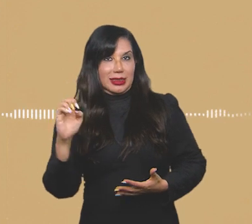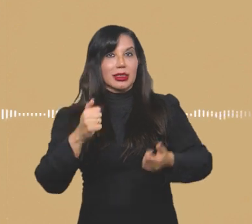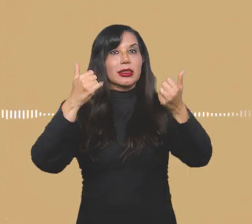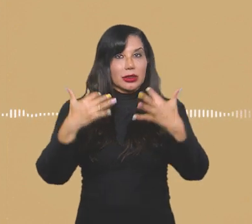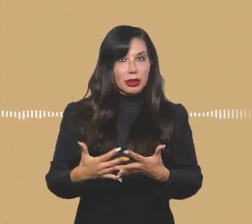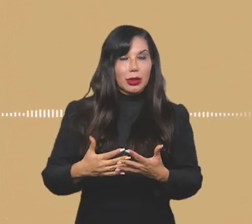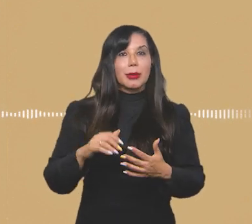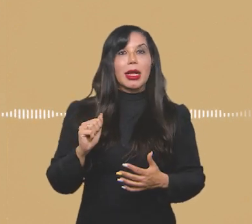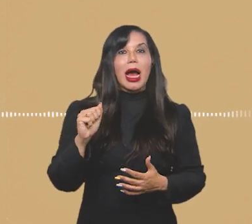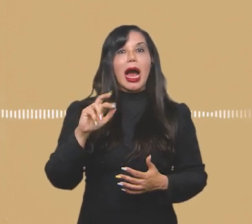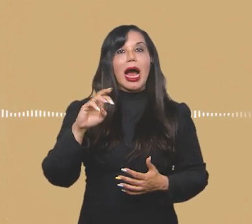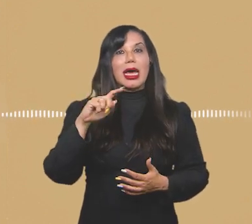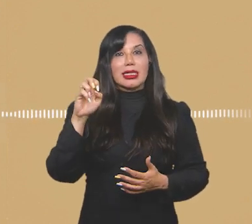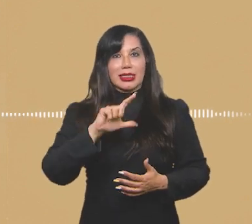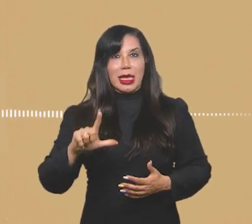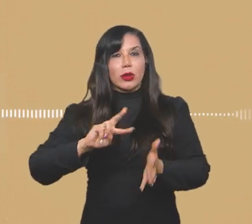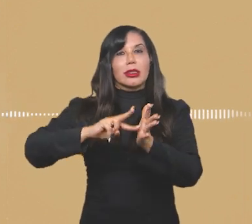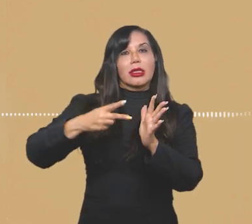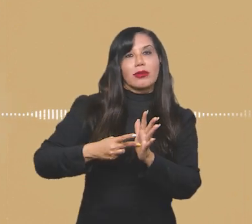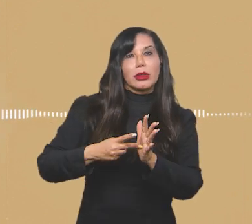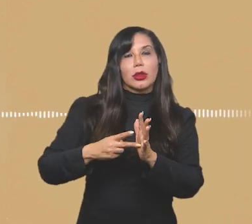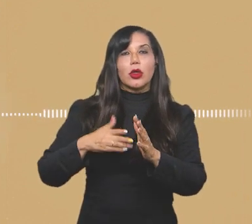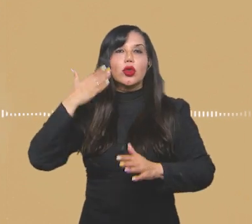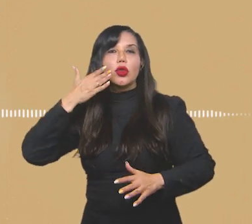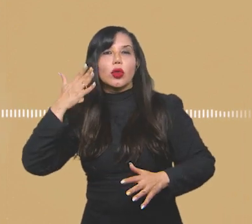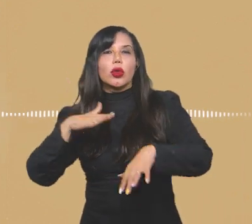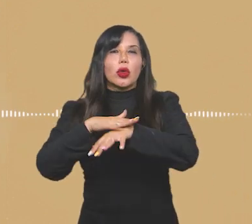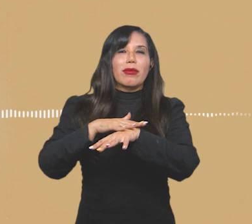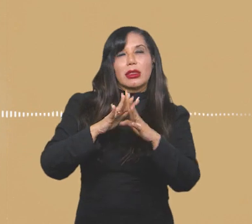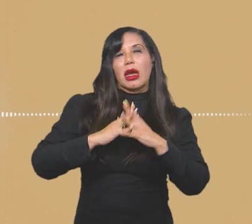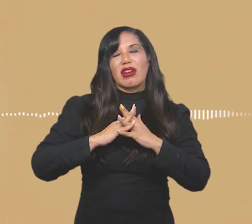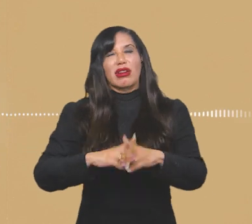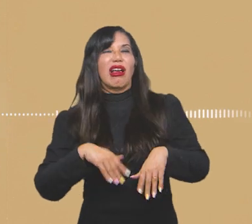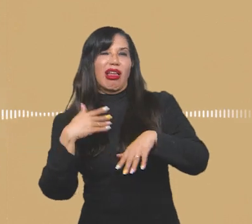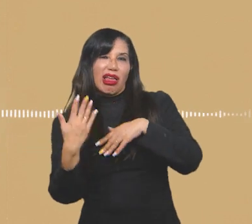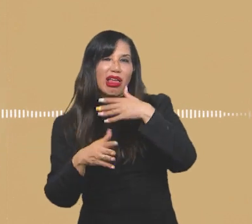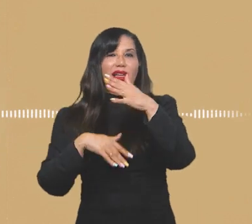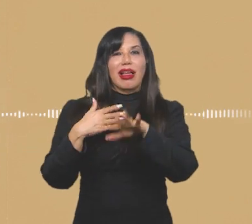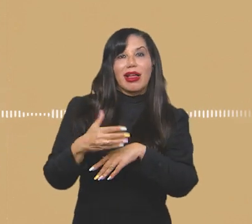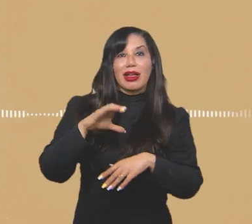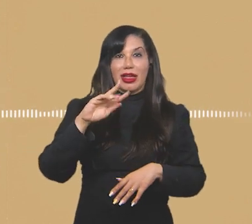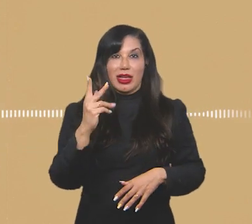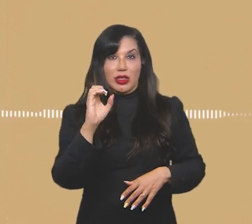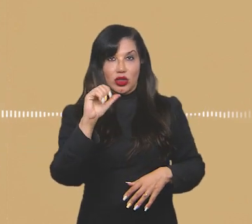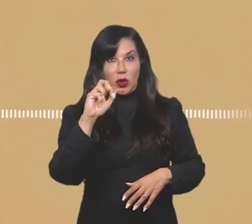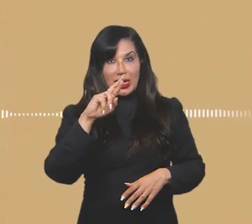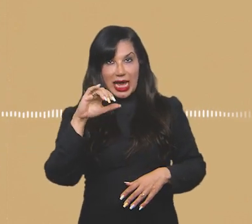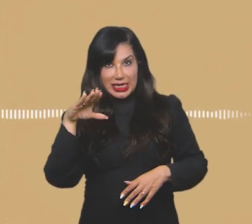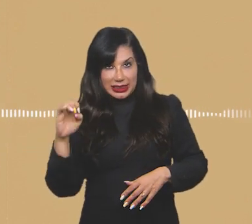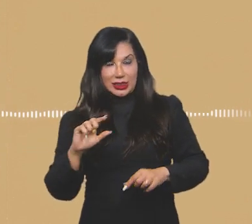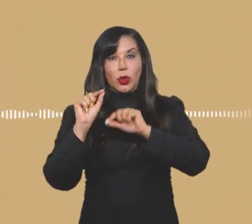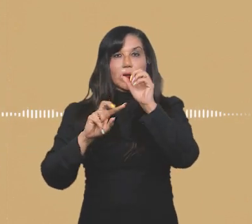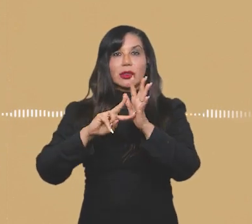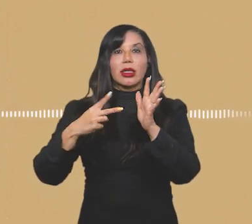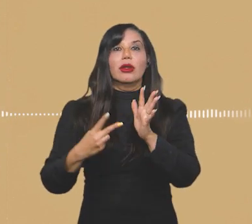Arranzel significa discurso ou conversa confusa, tipo lenga-lenga. E chocarrice quer dizer